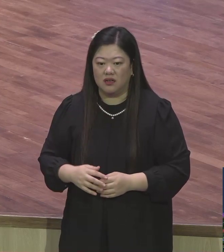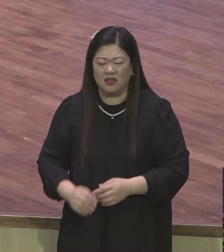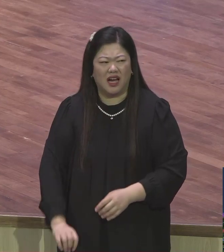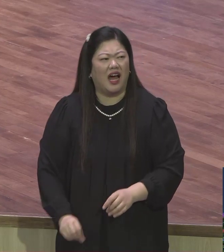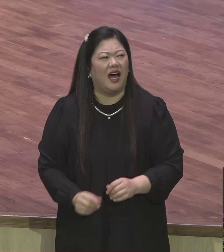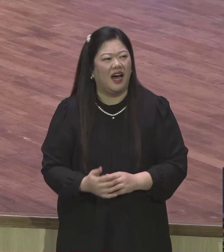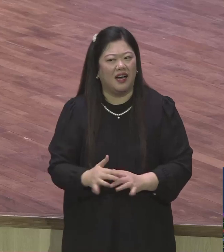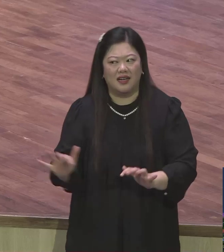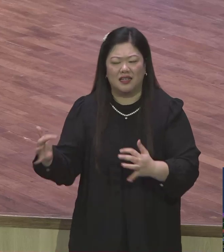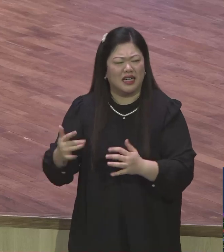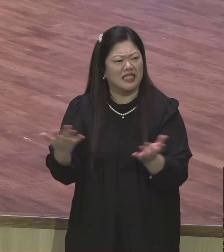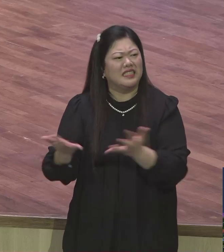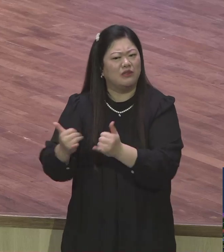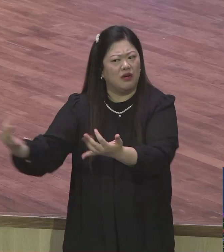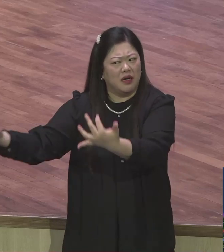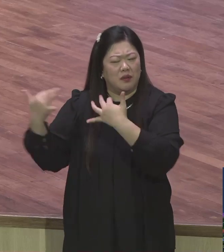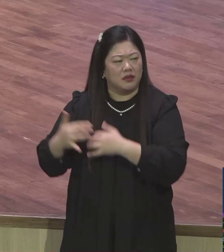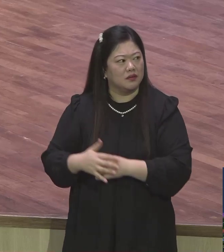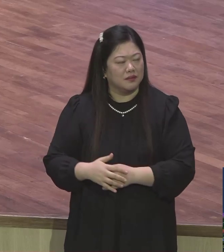텐데